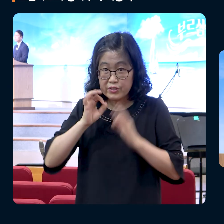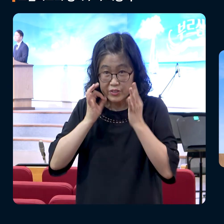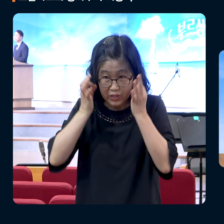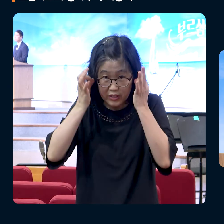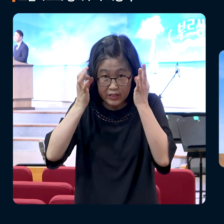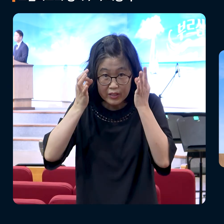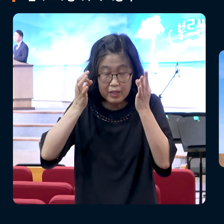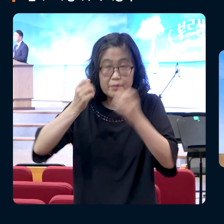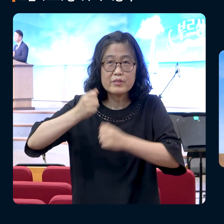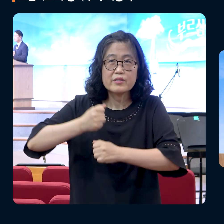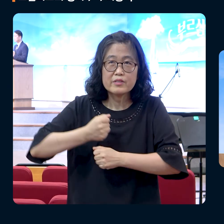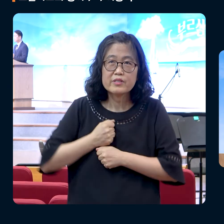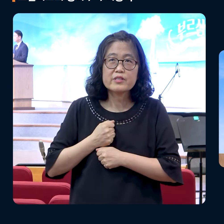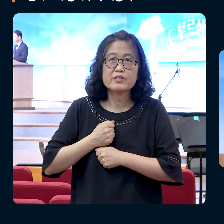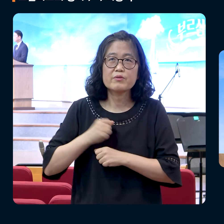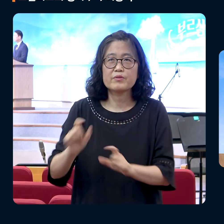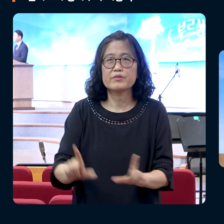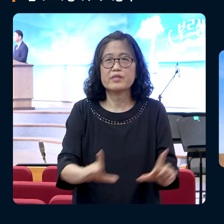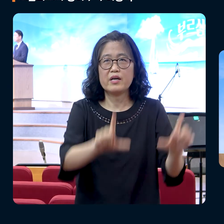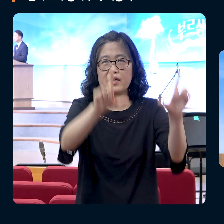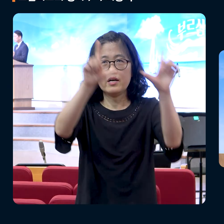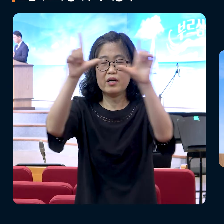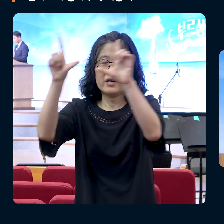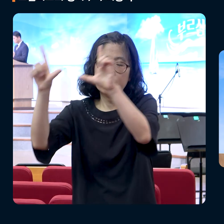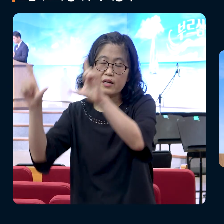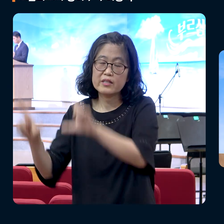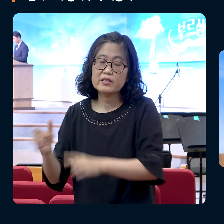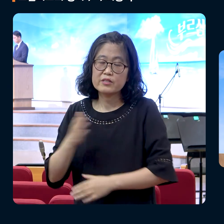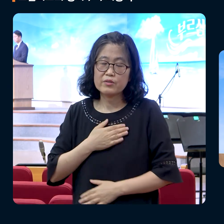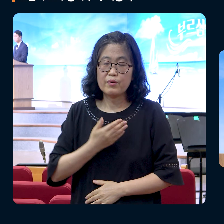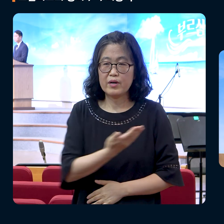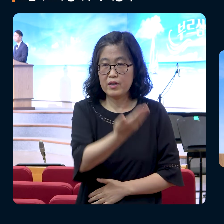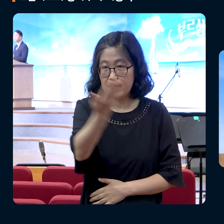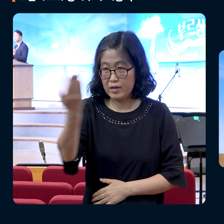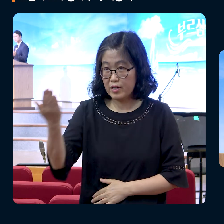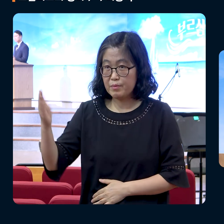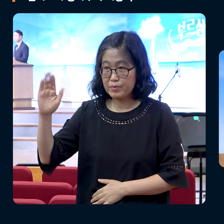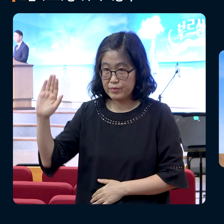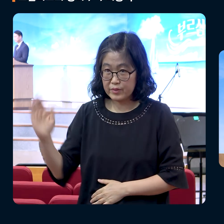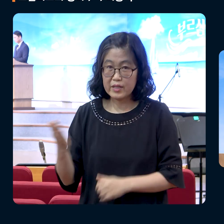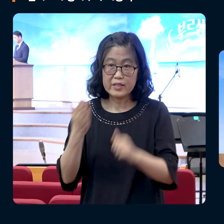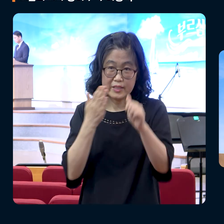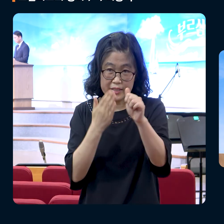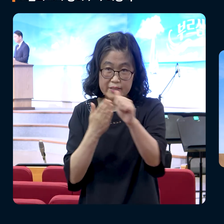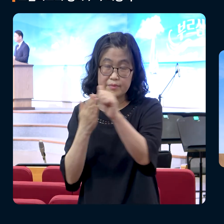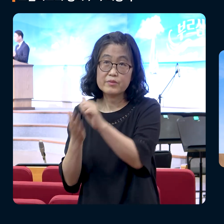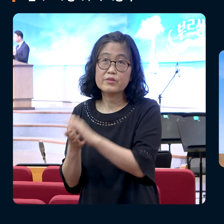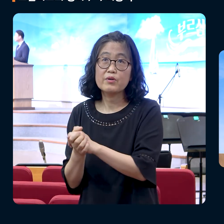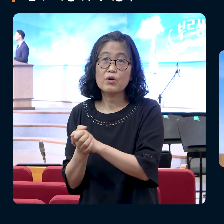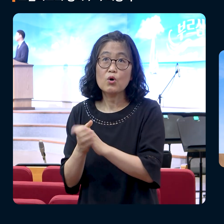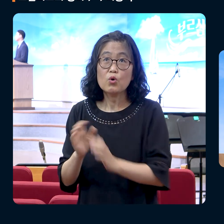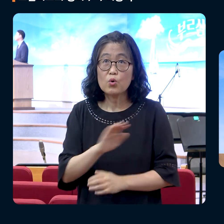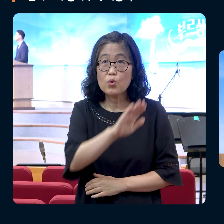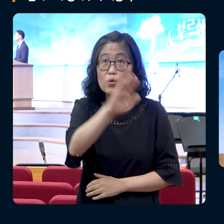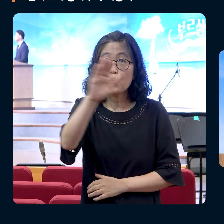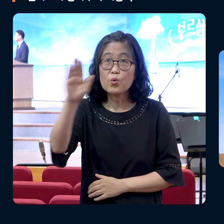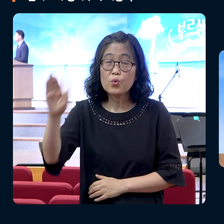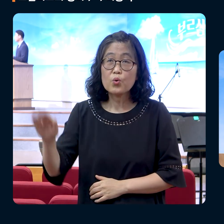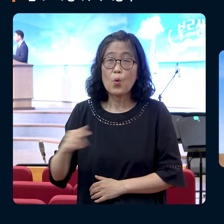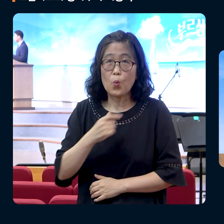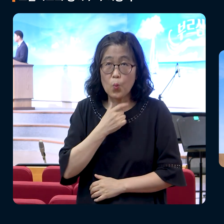성실함을 지키며 그 삶을 살아내는 저와 여러분들이 되어서 우리의 삶을 통해서 우리가 그토록